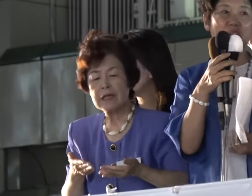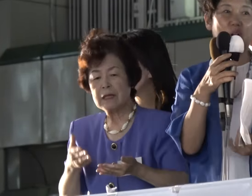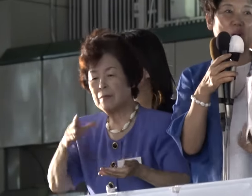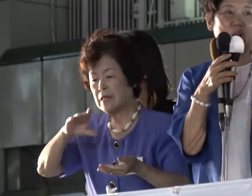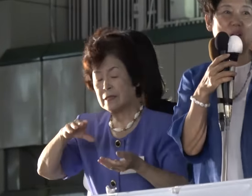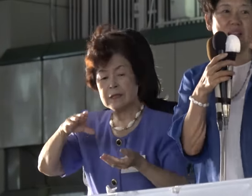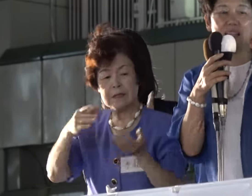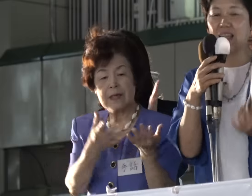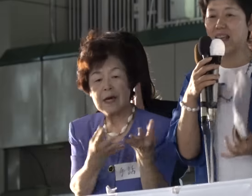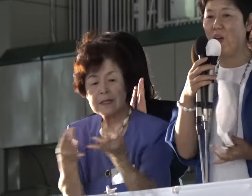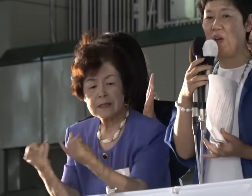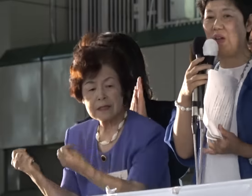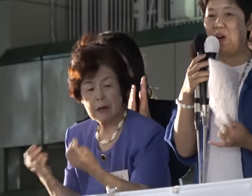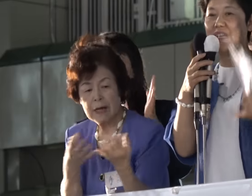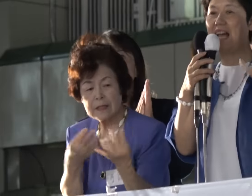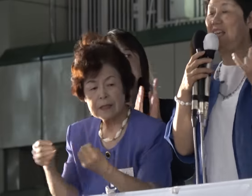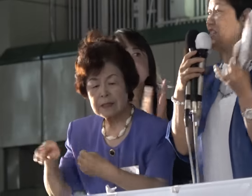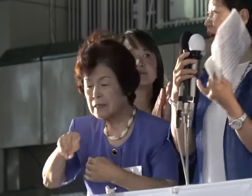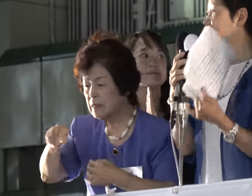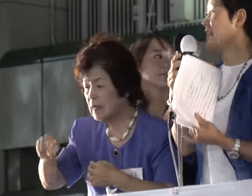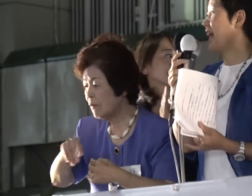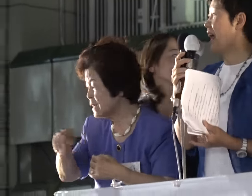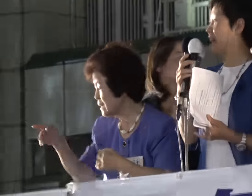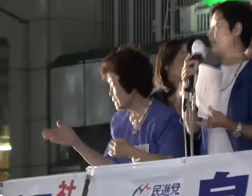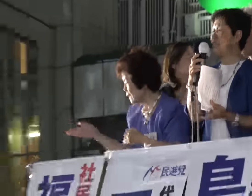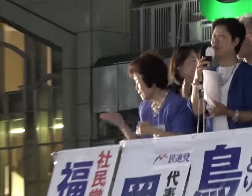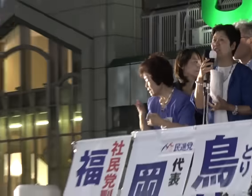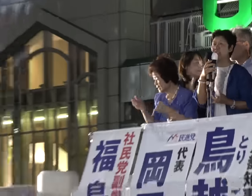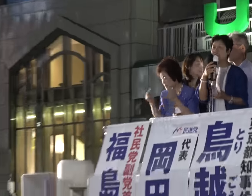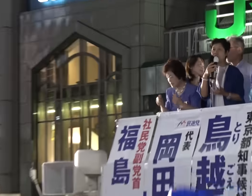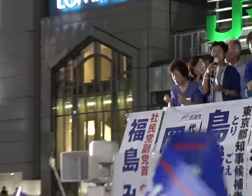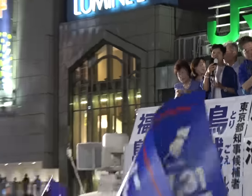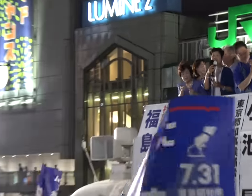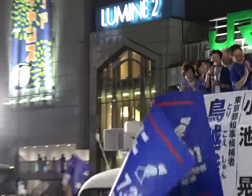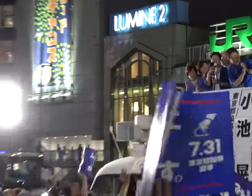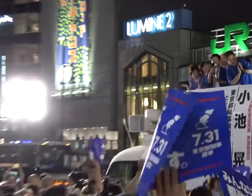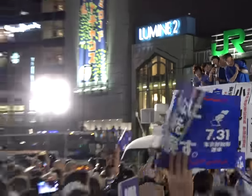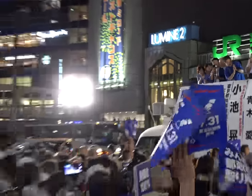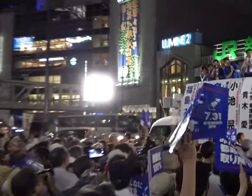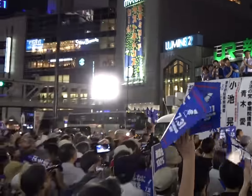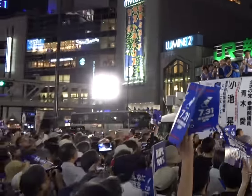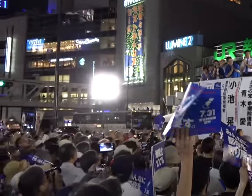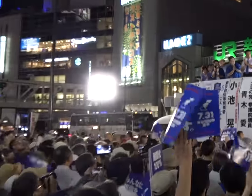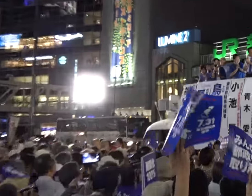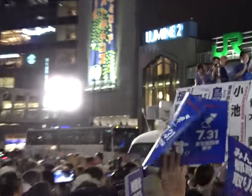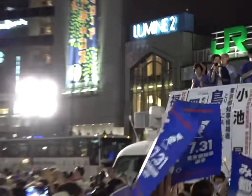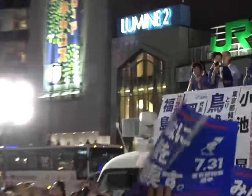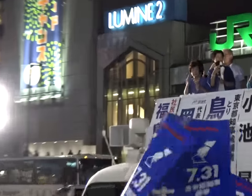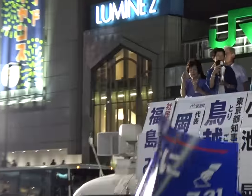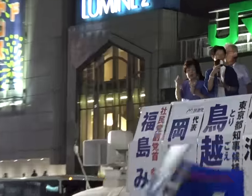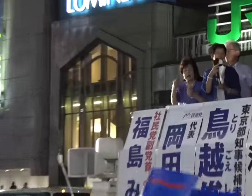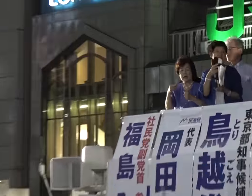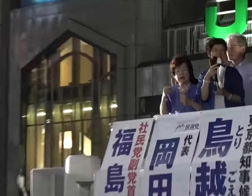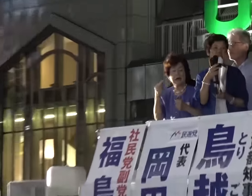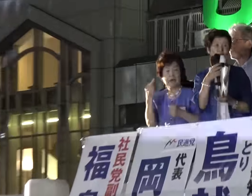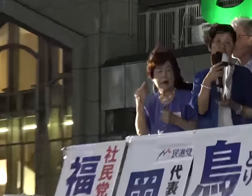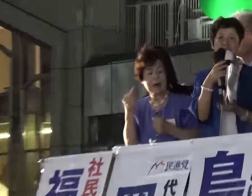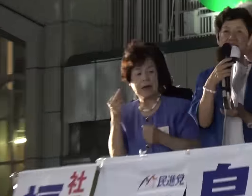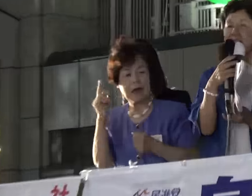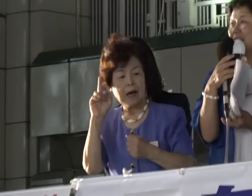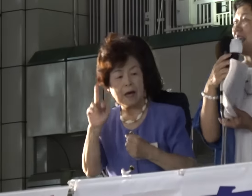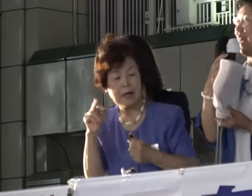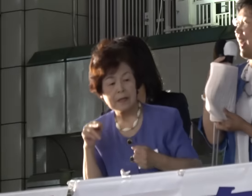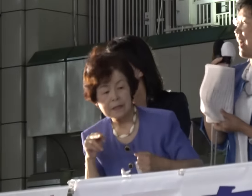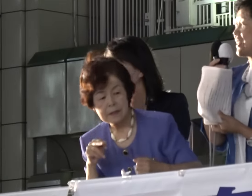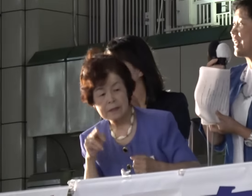ーチさんをお願いします。瀬戸内寂聴さんの応援メッセージもプラカードを持ってらっしゃると思